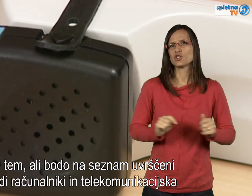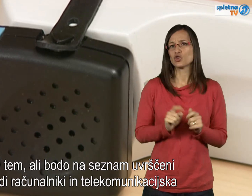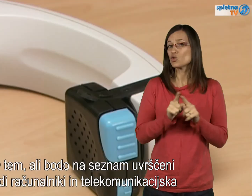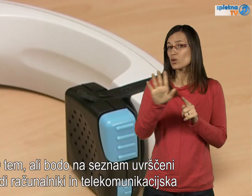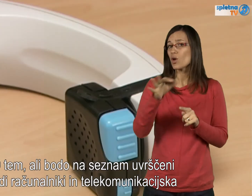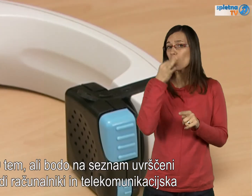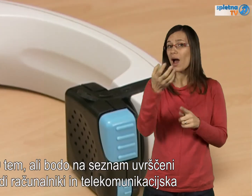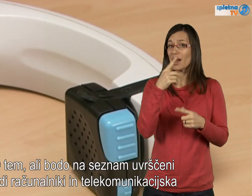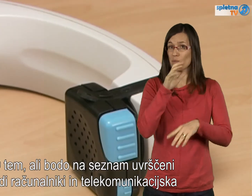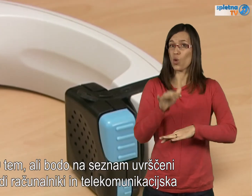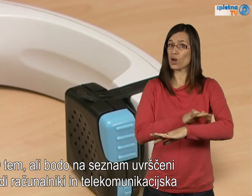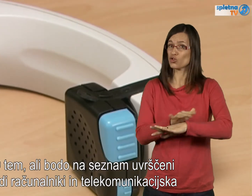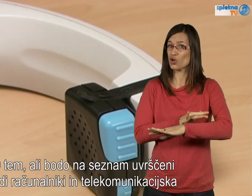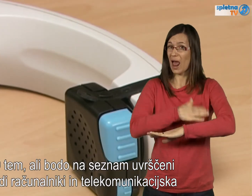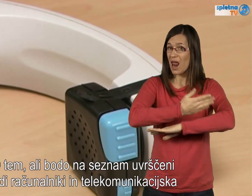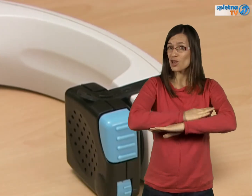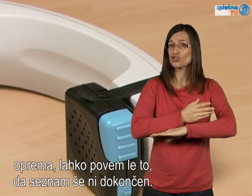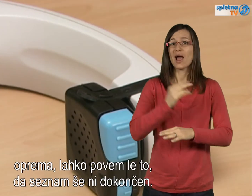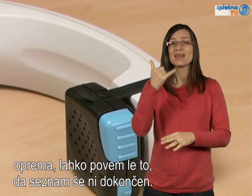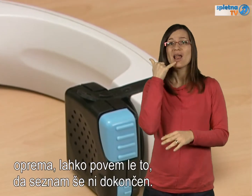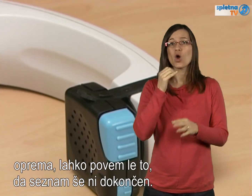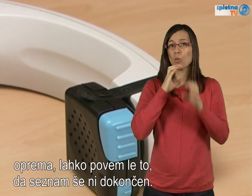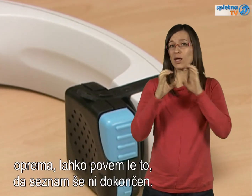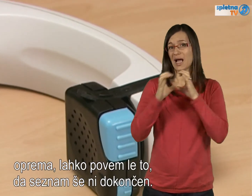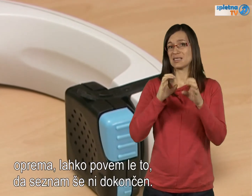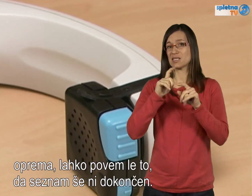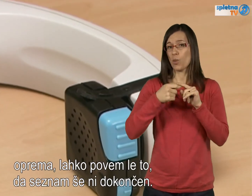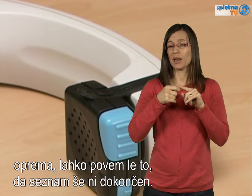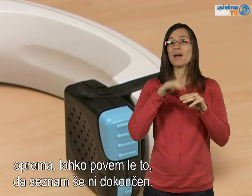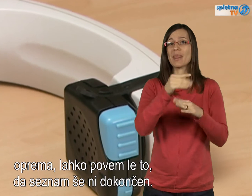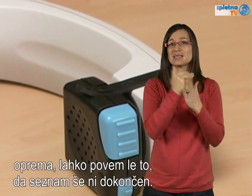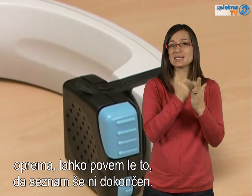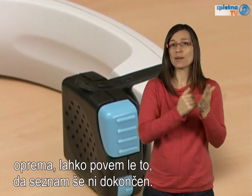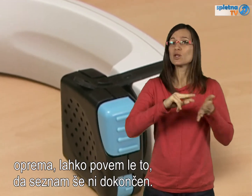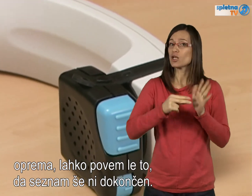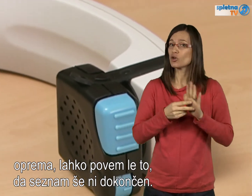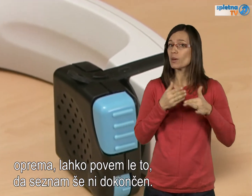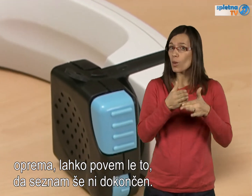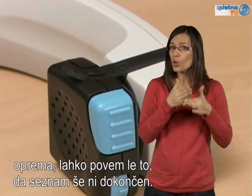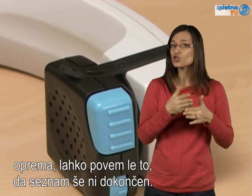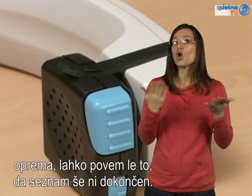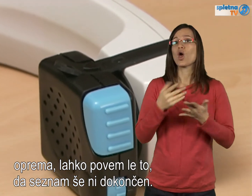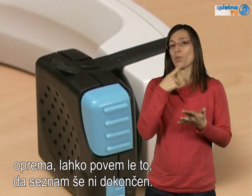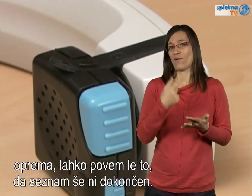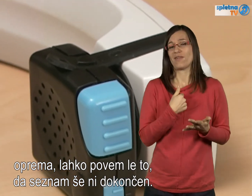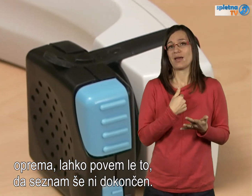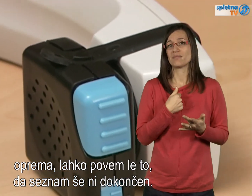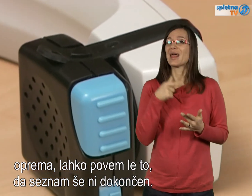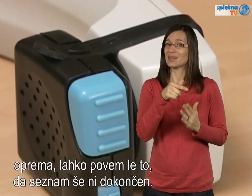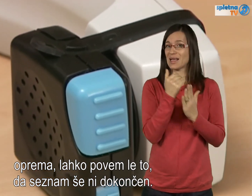tudi računalniška in telekomunikacijska oprema na tem seznamu tehničnih pripomočkov, lahko povem to, da pravzaprav ta seznam